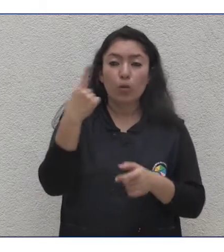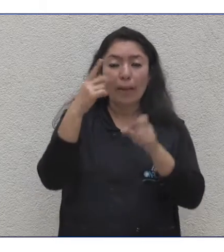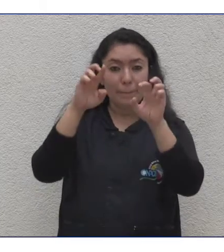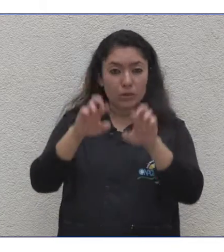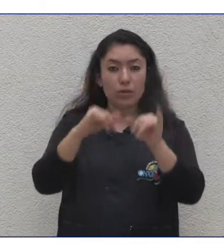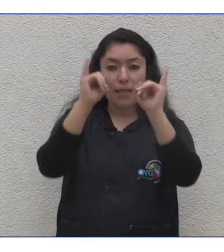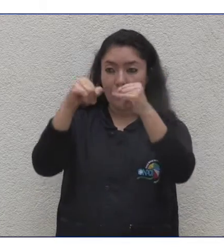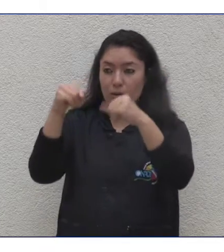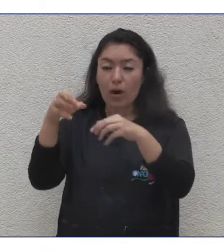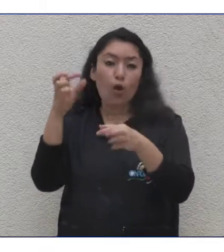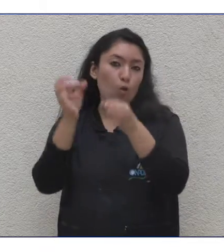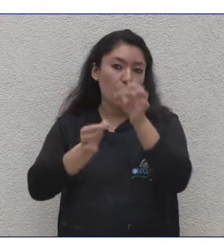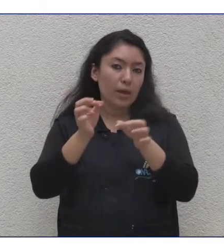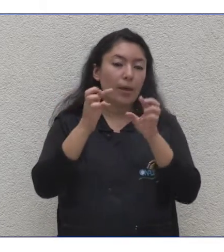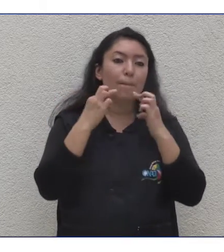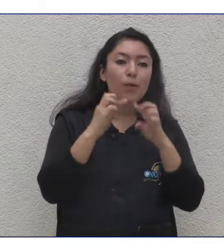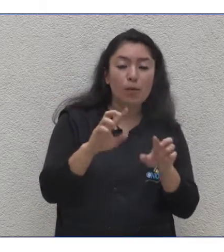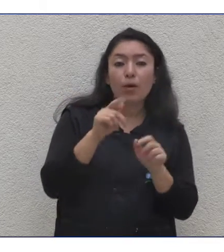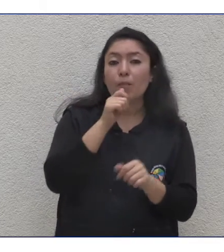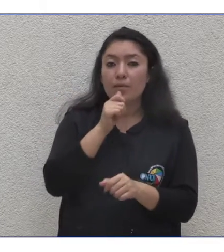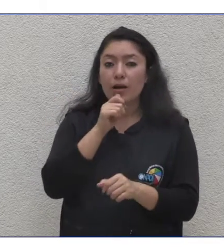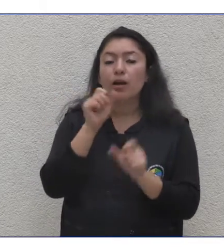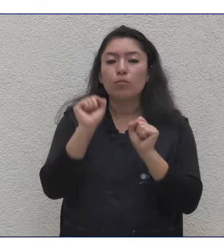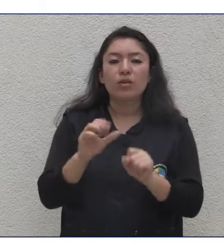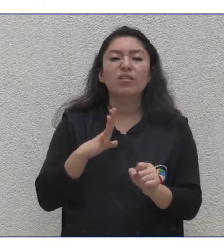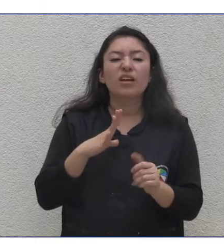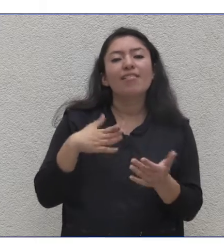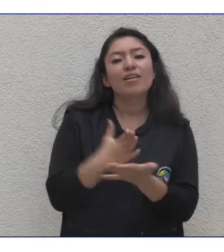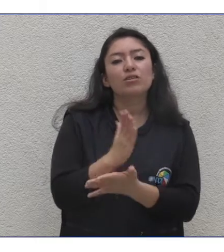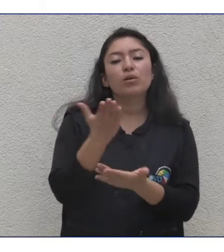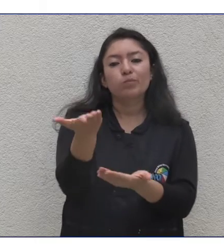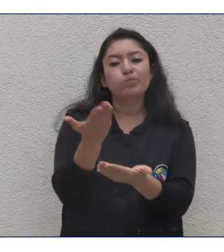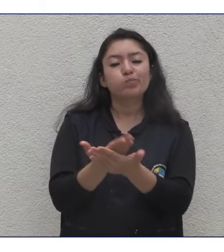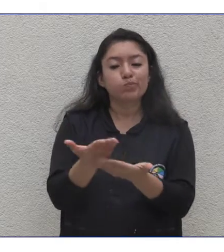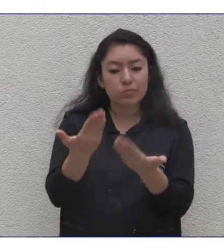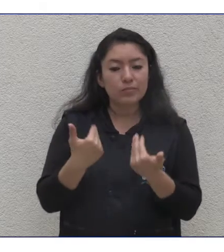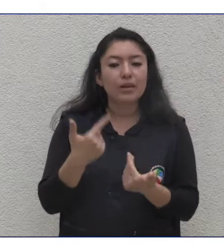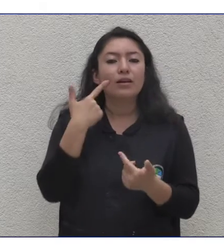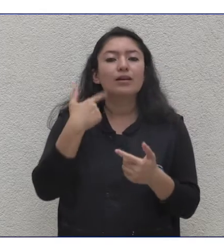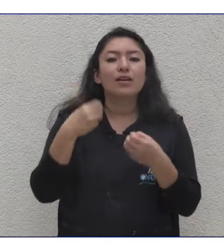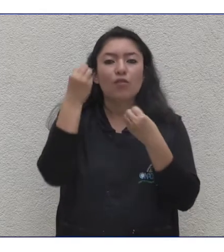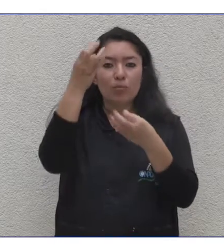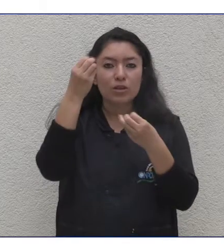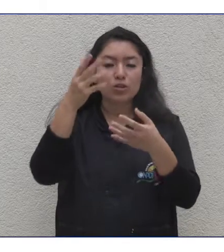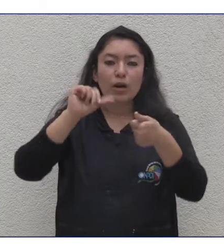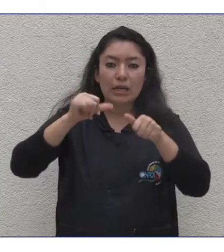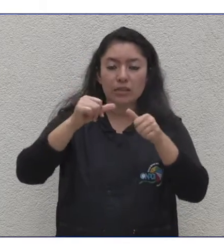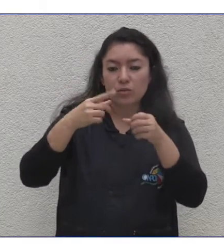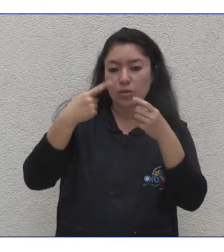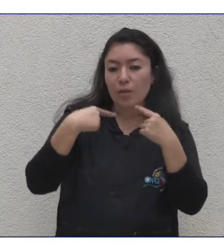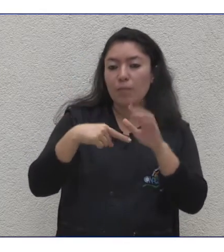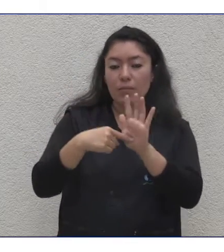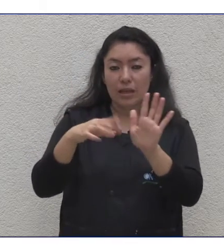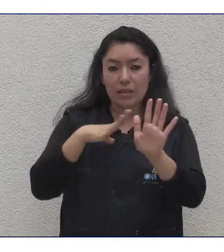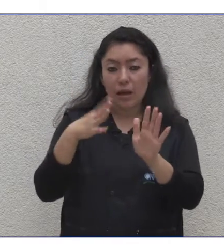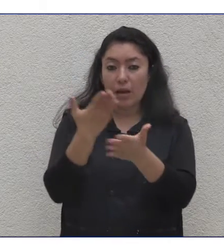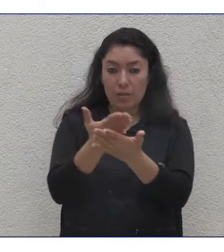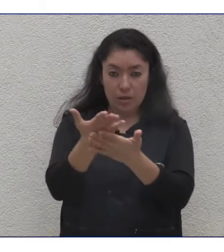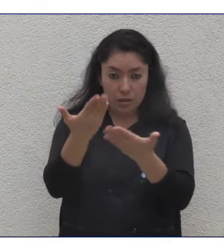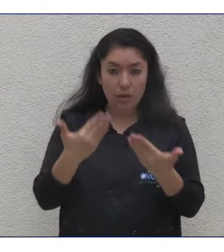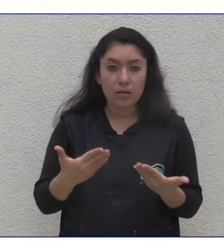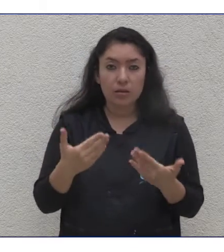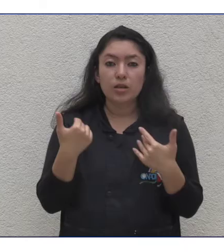persona individual o jurídica, pública o privada, que tiene derecho a solicitar, tener acceso y obtener la información pública que